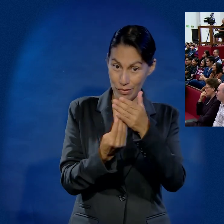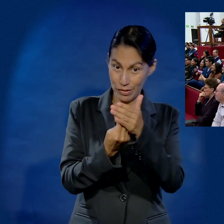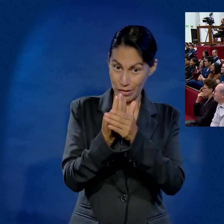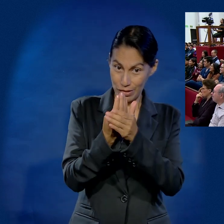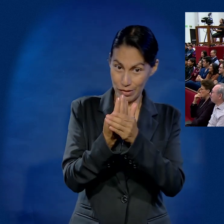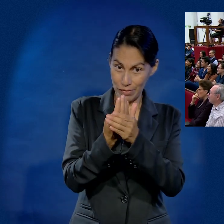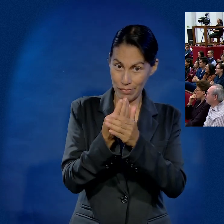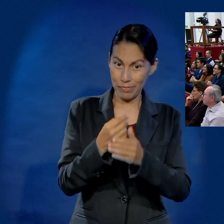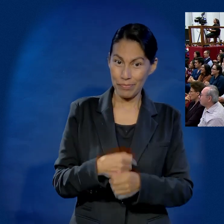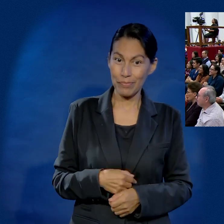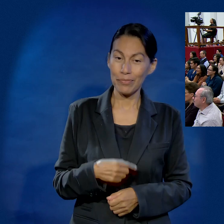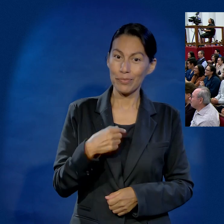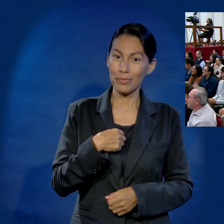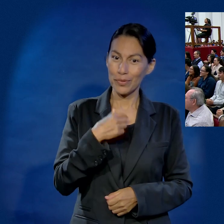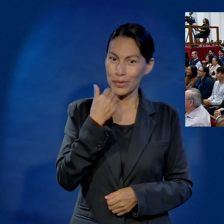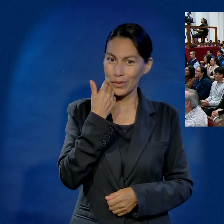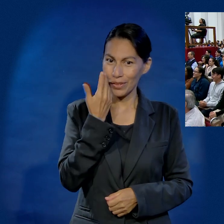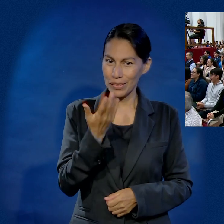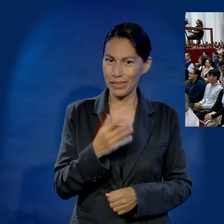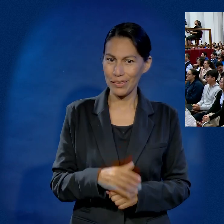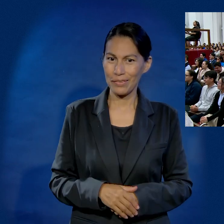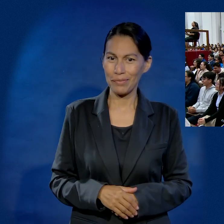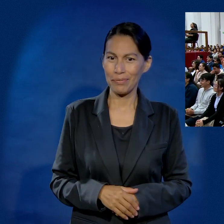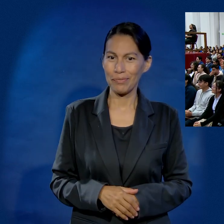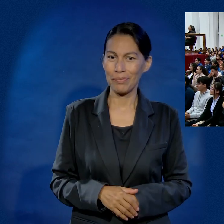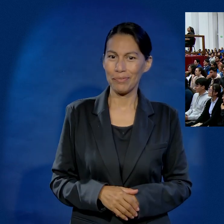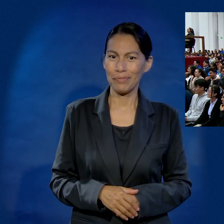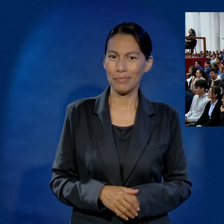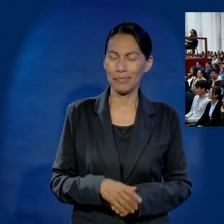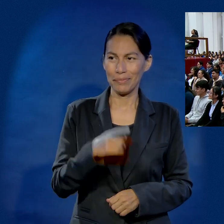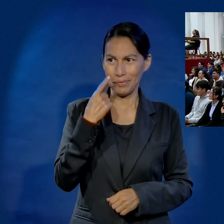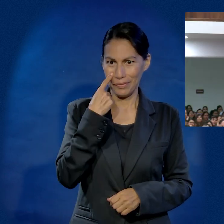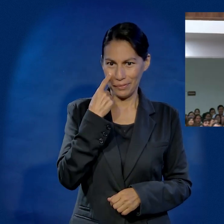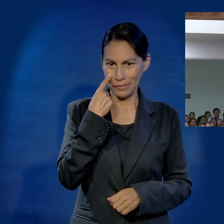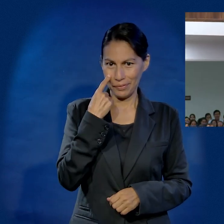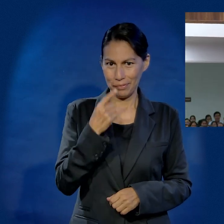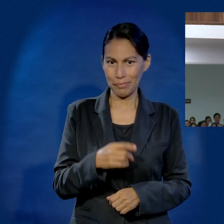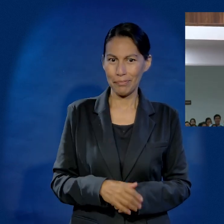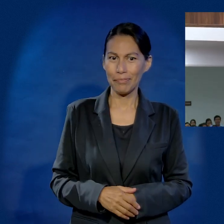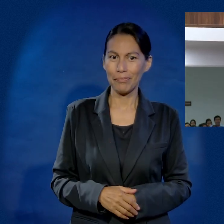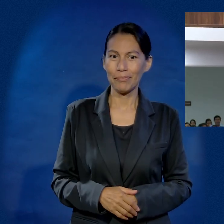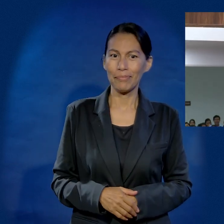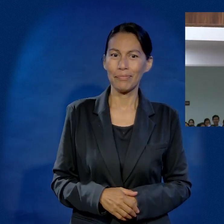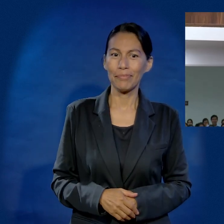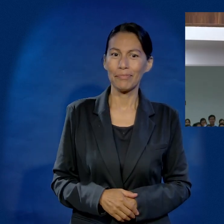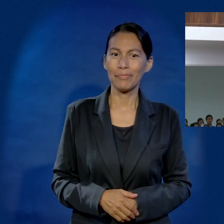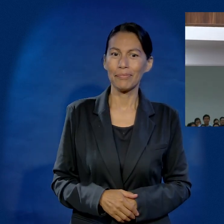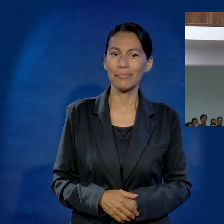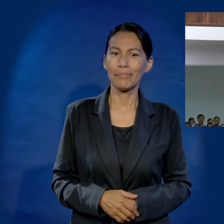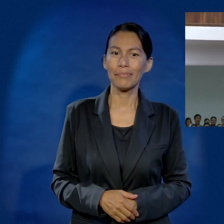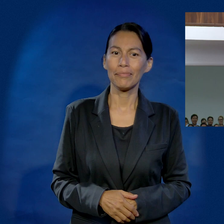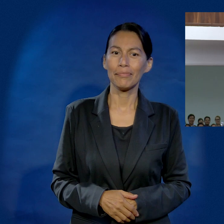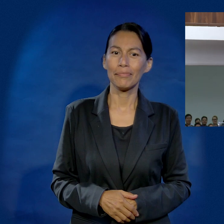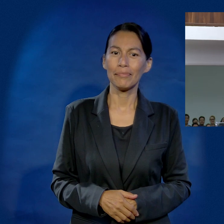La oración de esta mañana, yo la quiero hacer así. Fíjate bien.